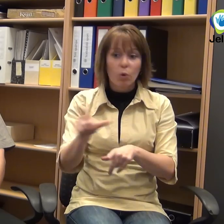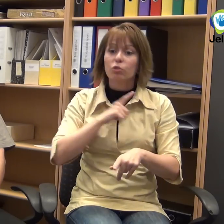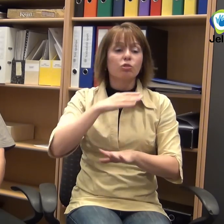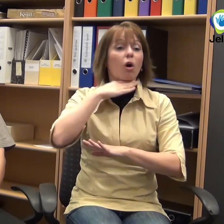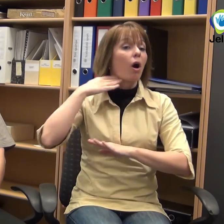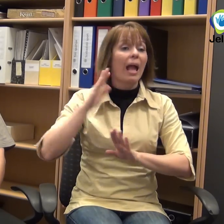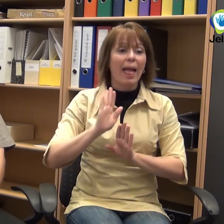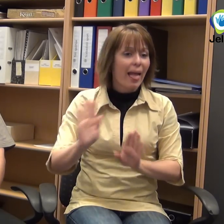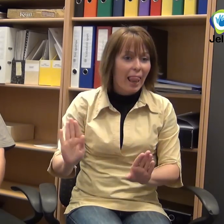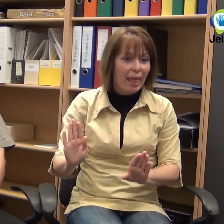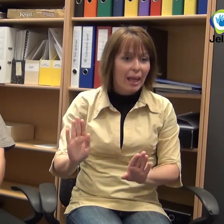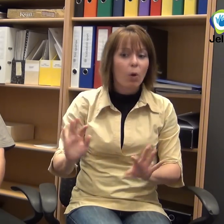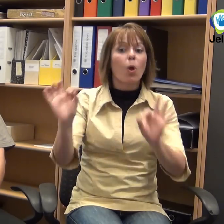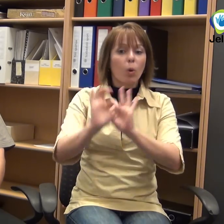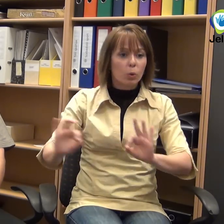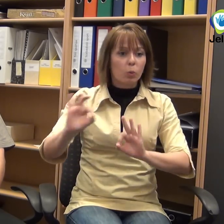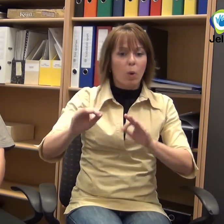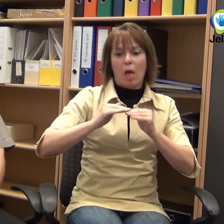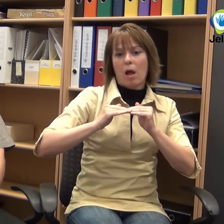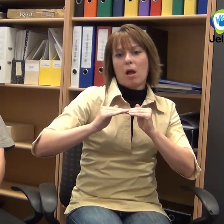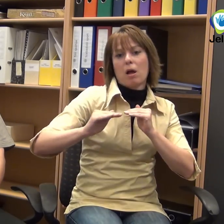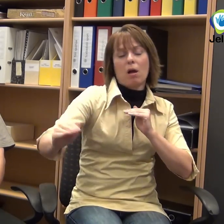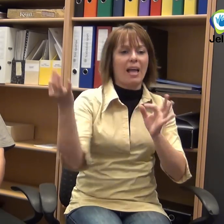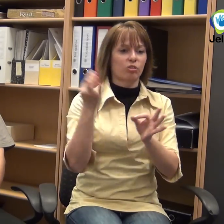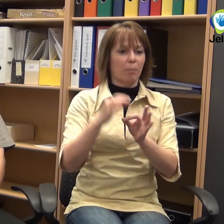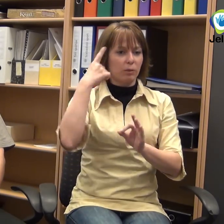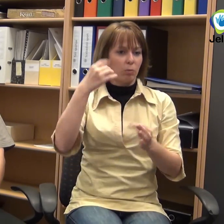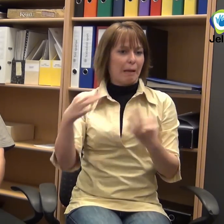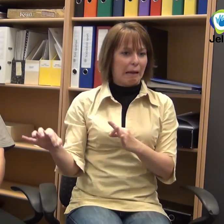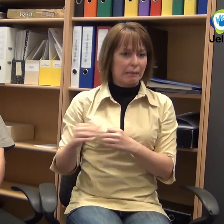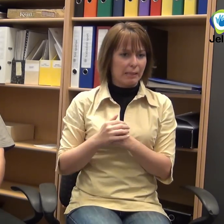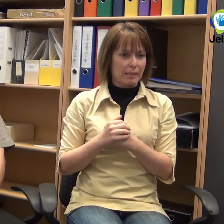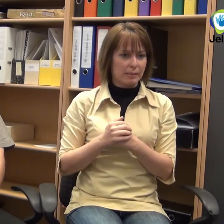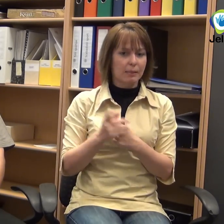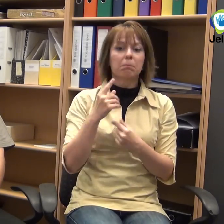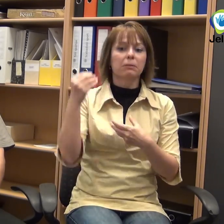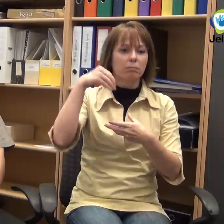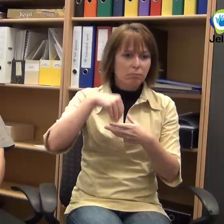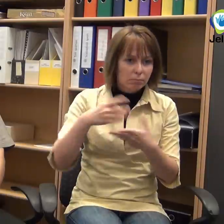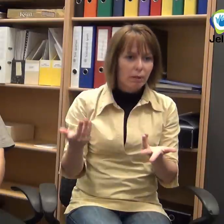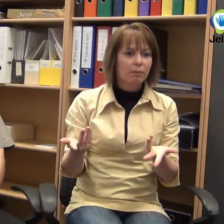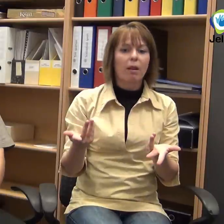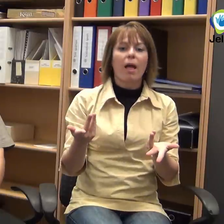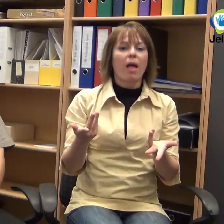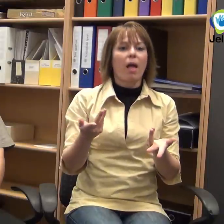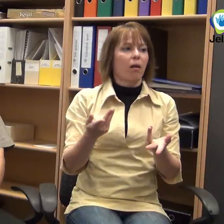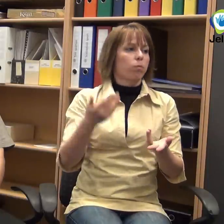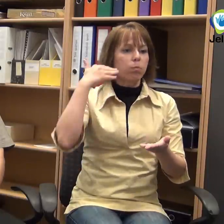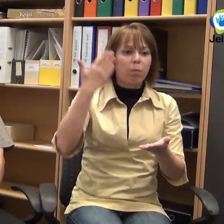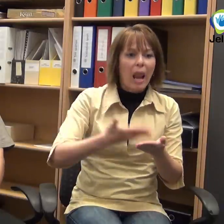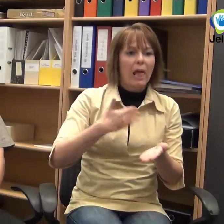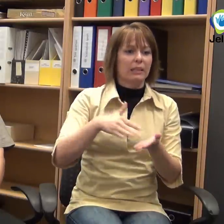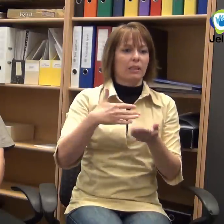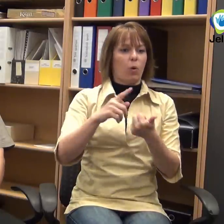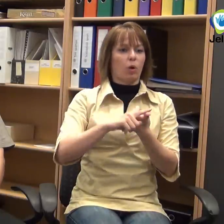elegendő, hogy nullára kihozzuk az eseményeket, ami magába foglalja a létesítmények bérleti